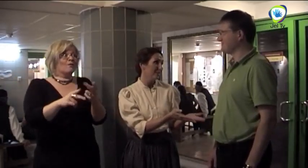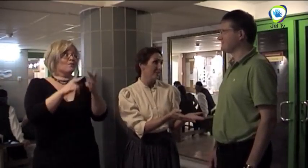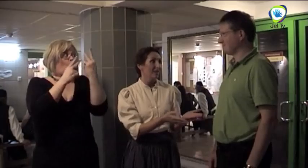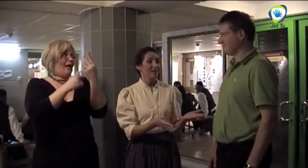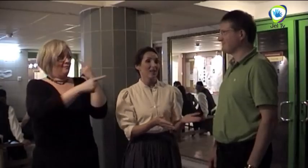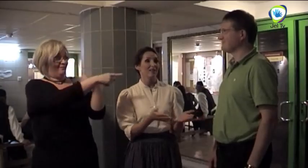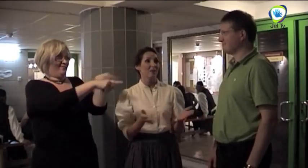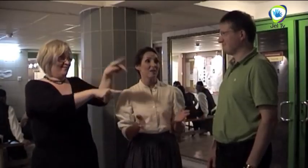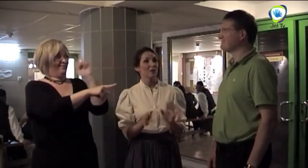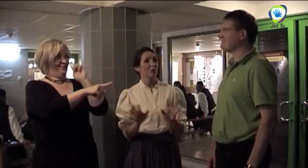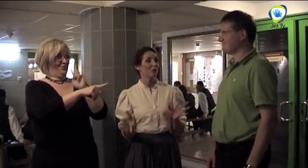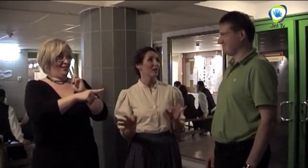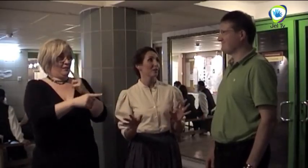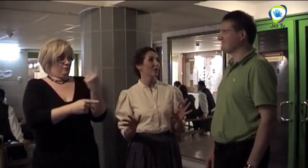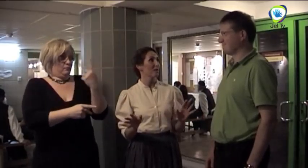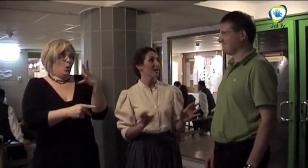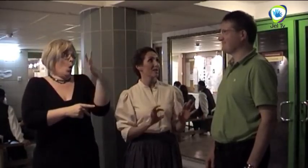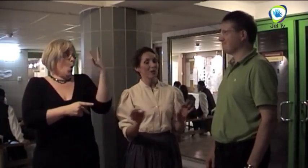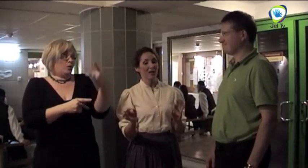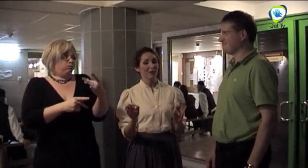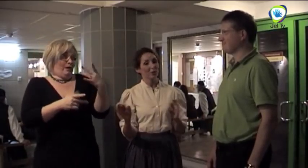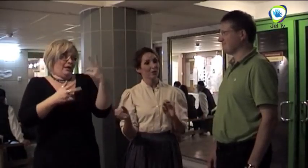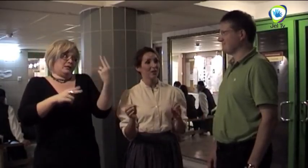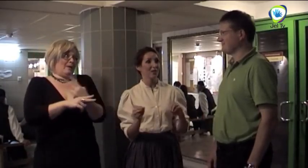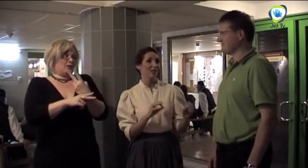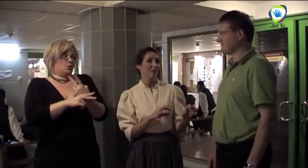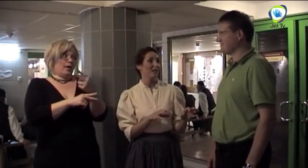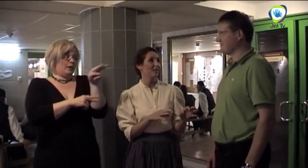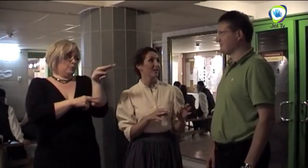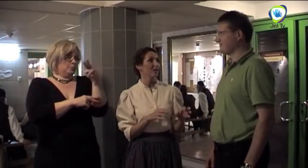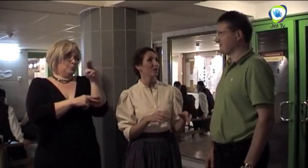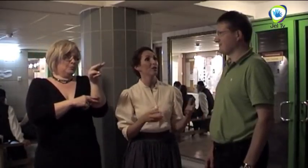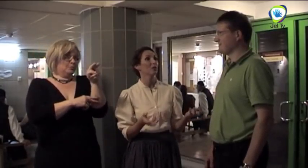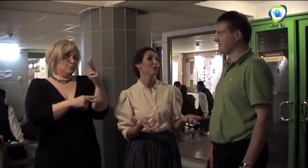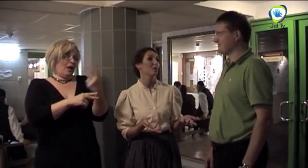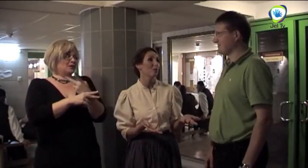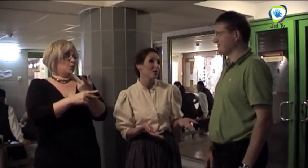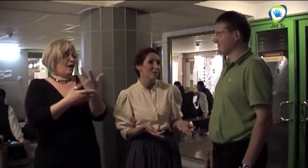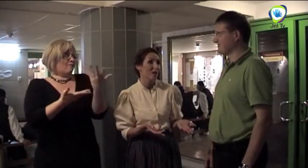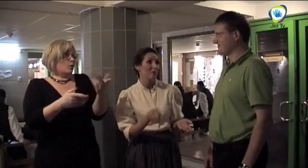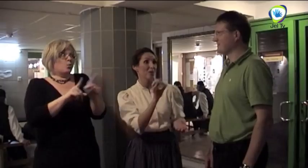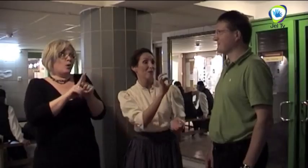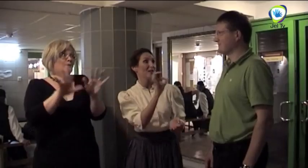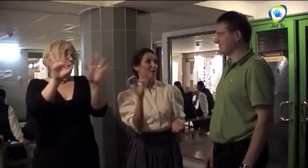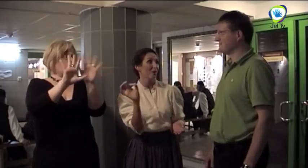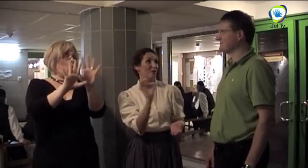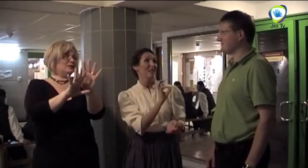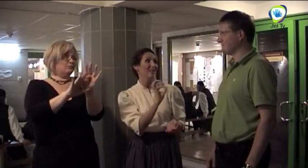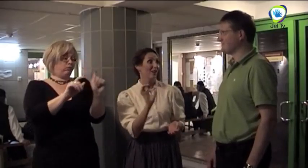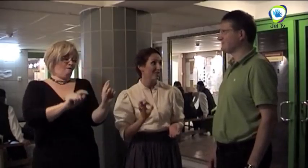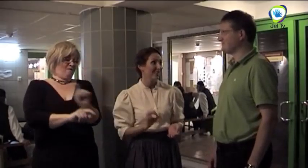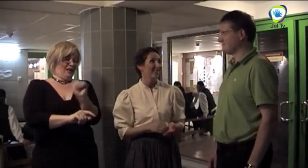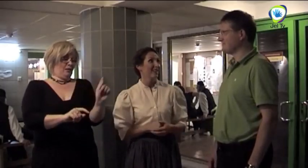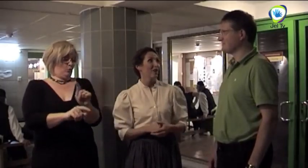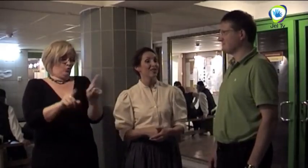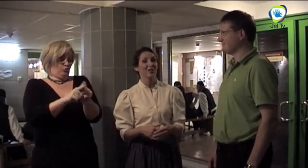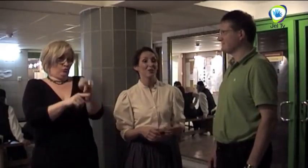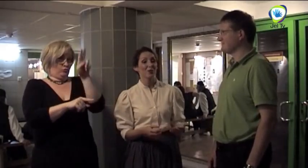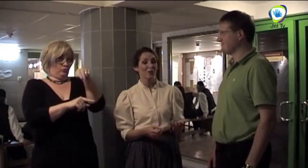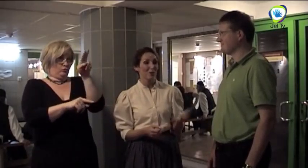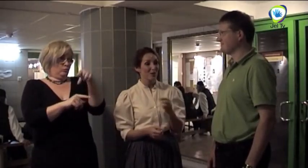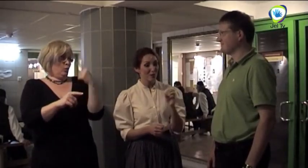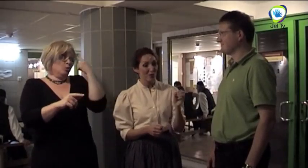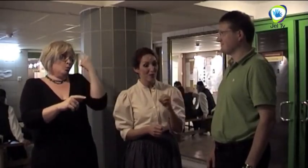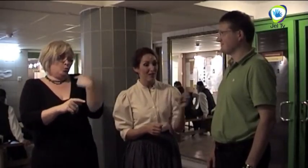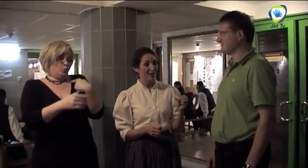ti, szerintem ezt úgy 5 perc után meg is szokjátok, hogy kicsit ide figyeltek, kicsit. Vagy ugyanúgy a moziba, amikor megy arról a felirat. Azt is